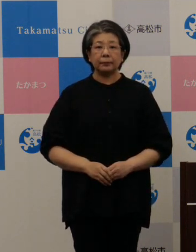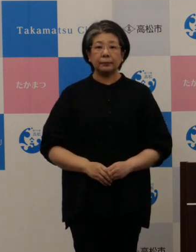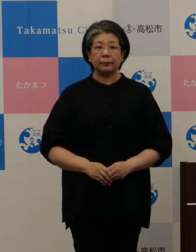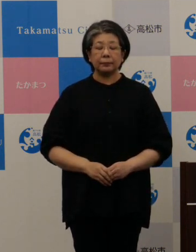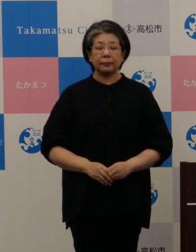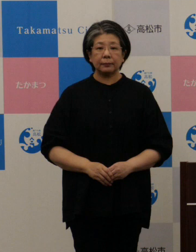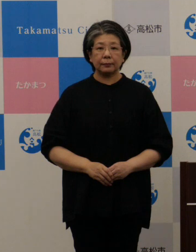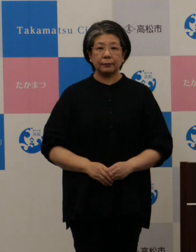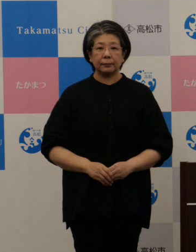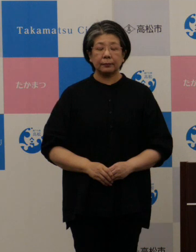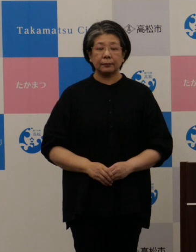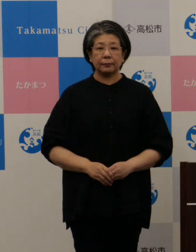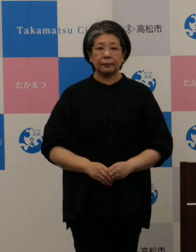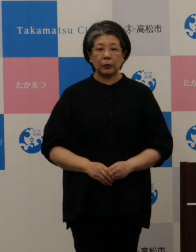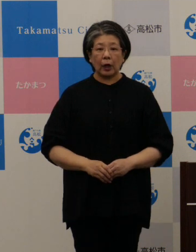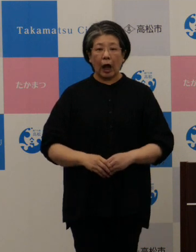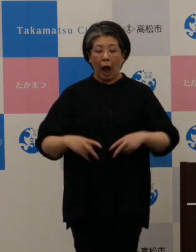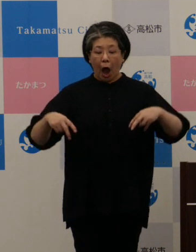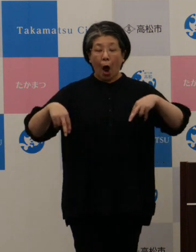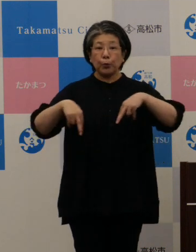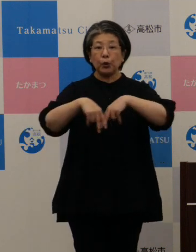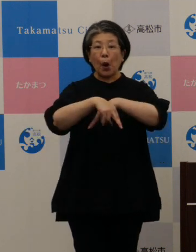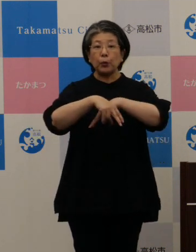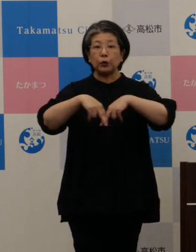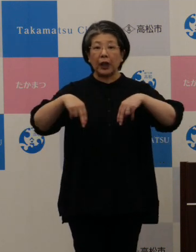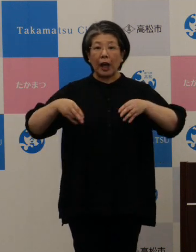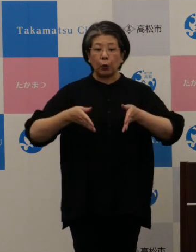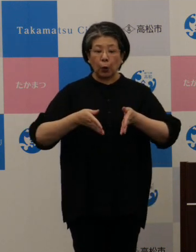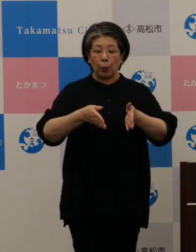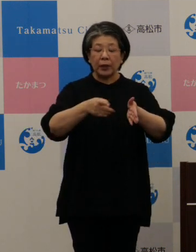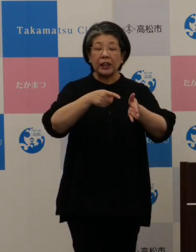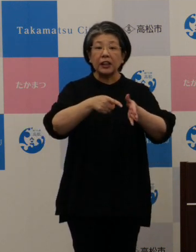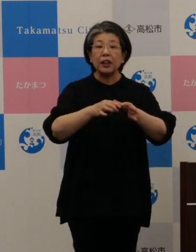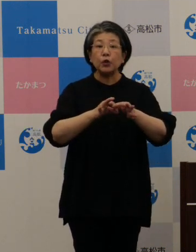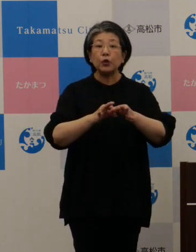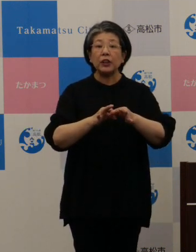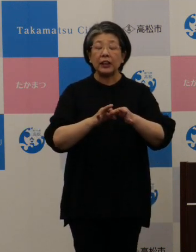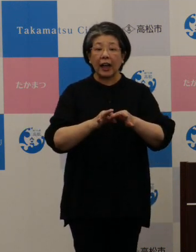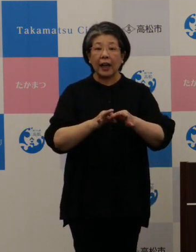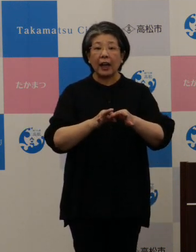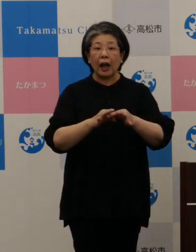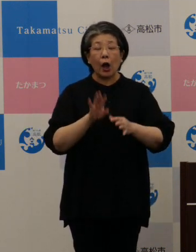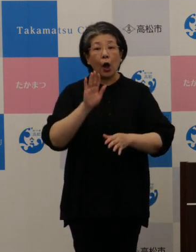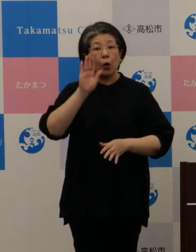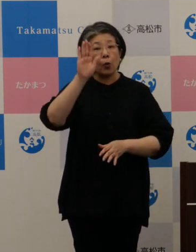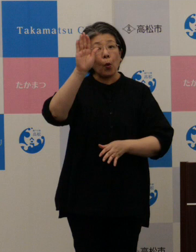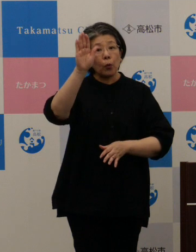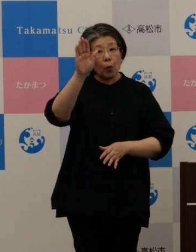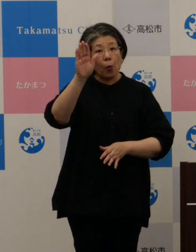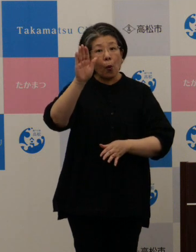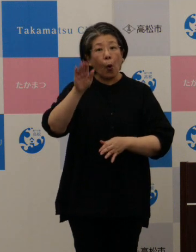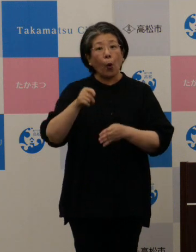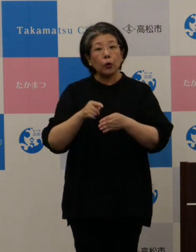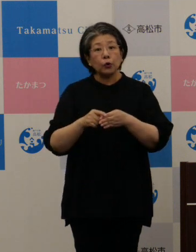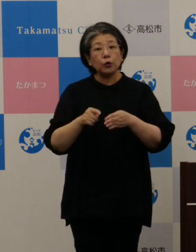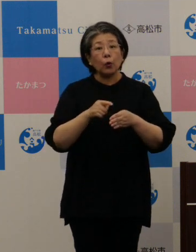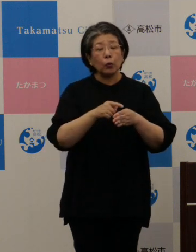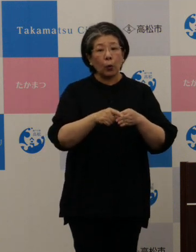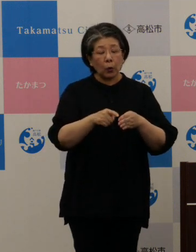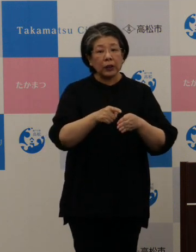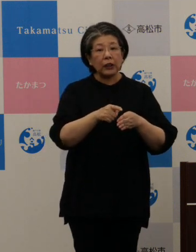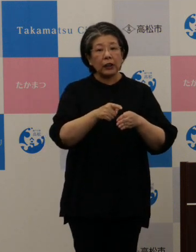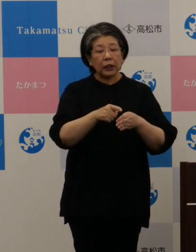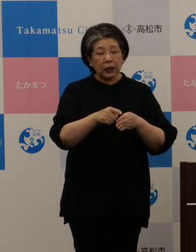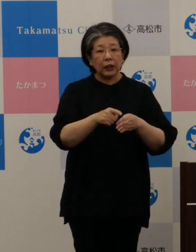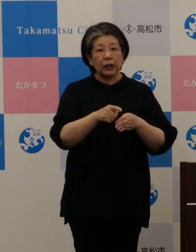先ほど、プロムナード課のところでその、まあ、今後その、まあ、段階的にその、まあ、歩行者天国的な取